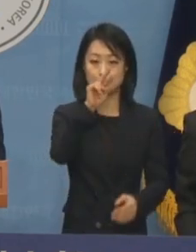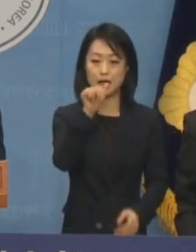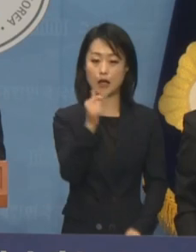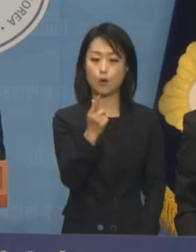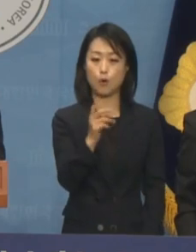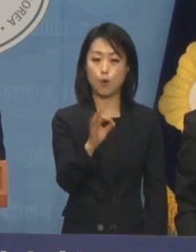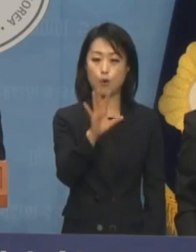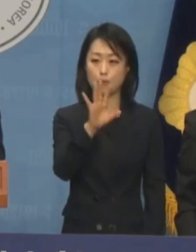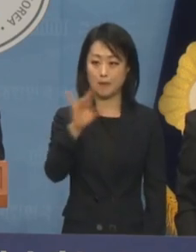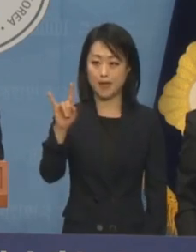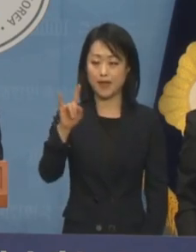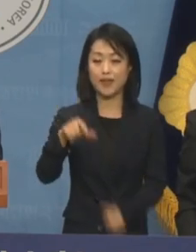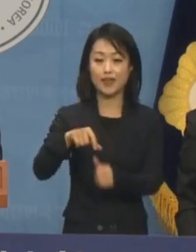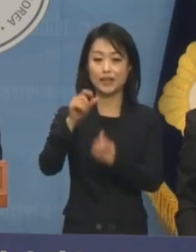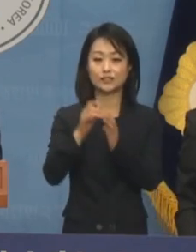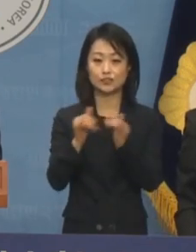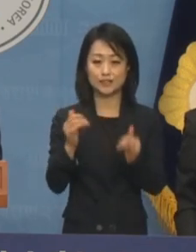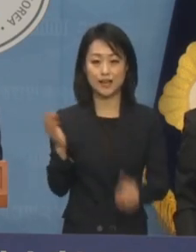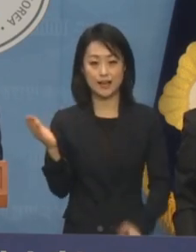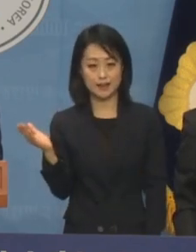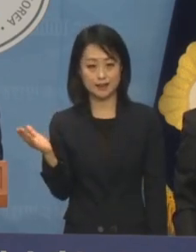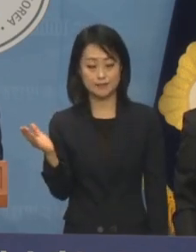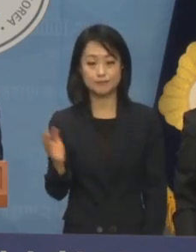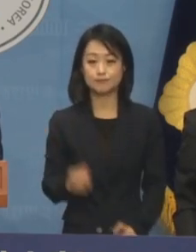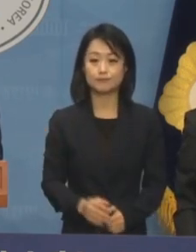박홍배 당선자이십니다.